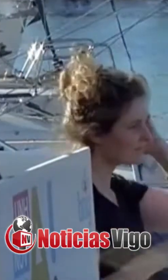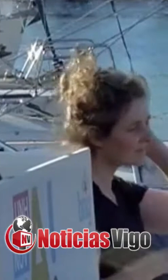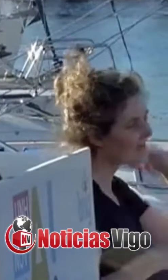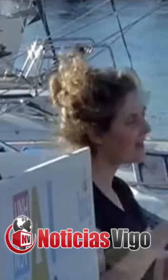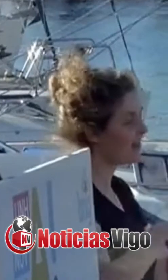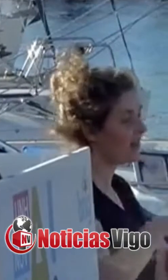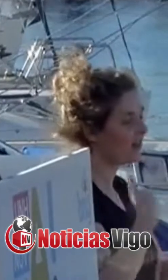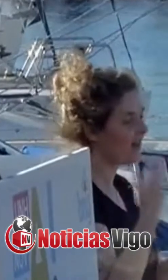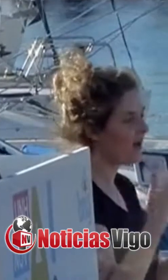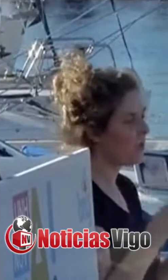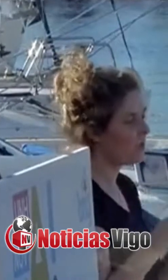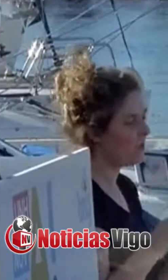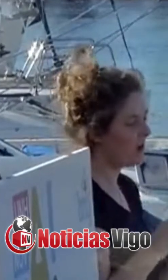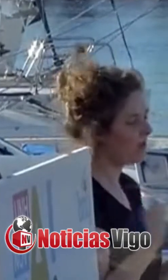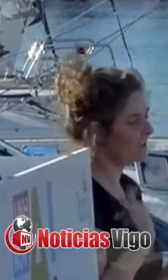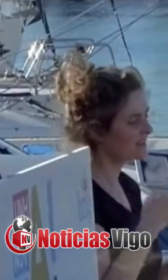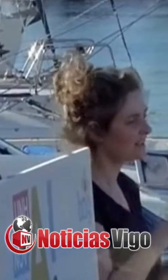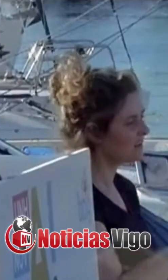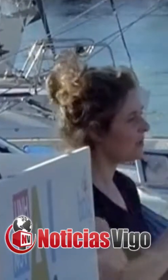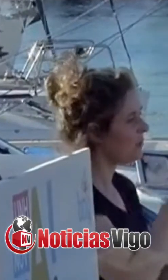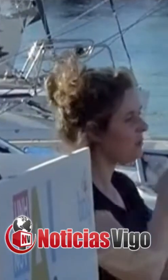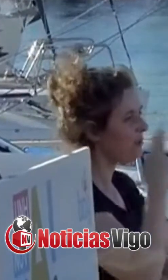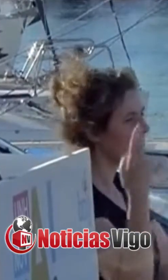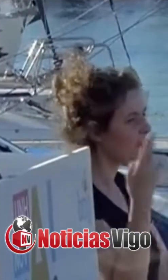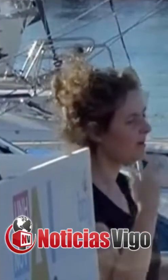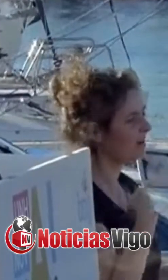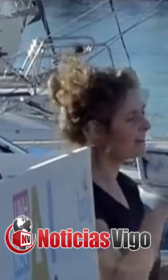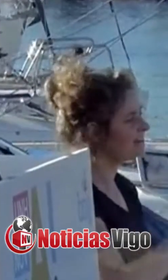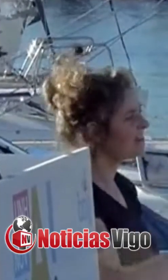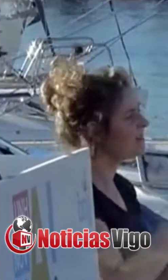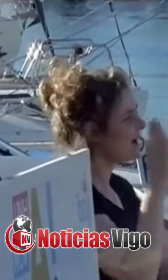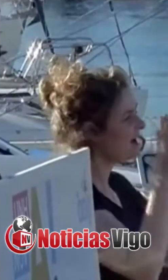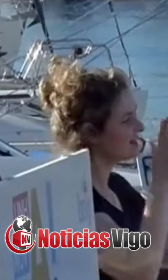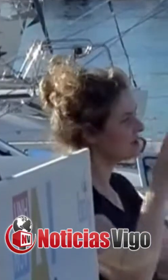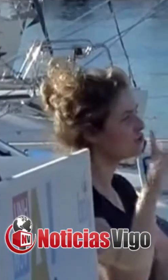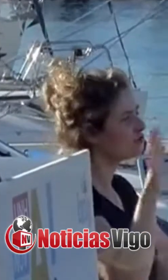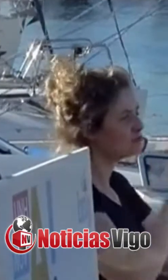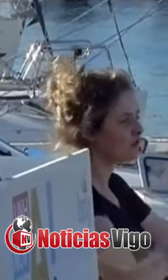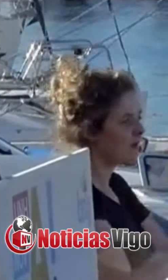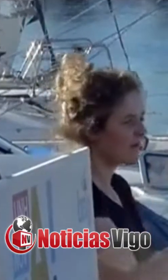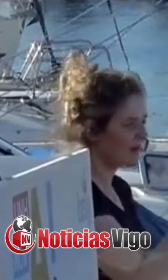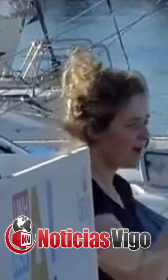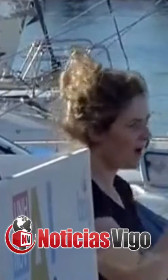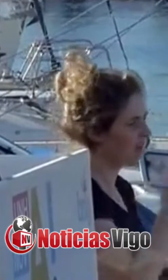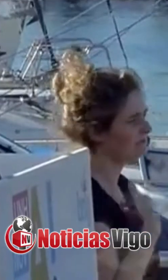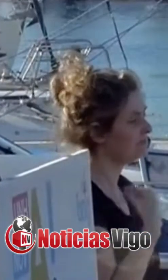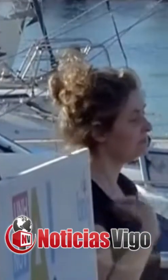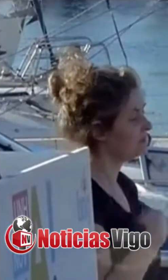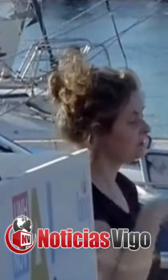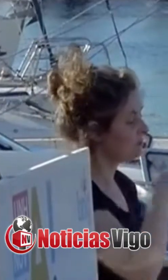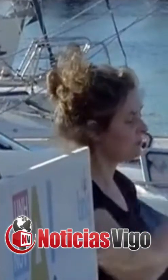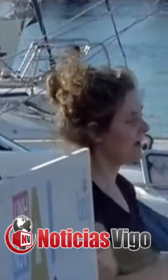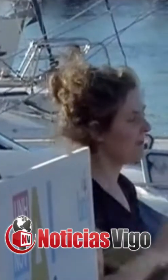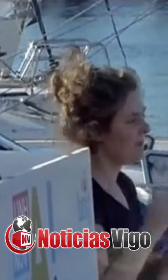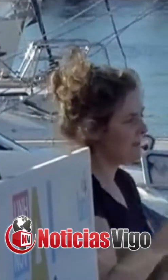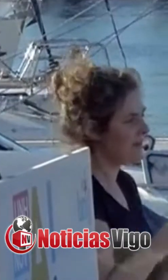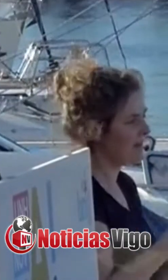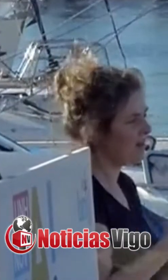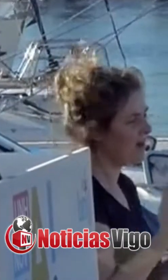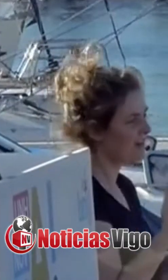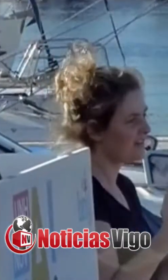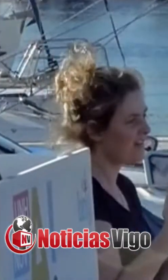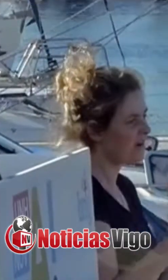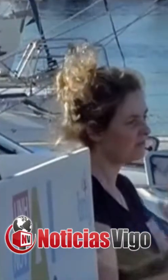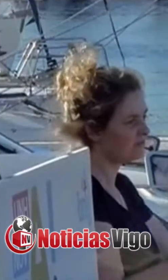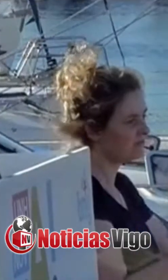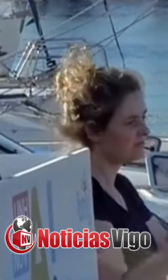Deixáronos tamén un legado de servicios públicos, pero foi tamén unha etapa coas súas sombras, porque naquela altura comezou a tecerse unha serie de